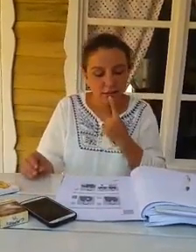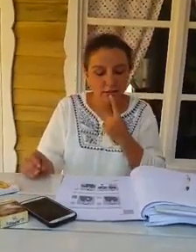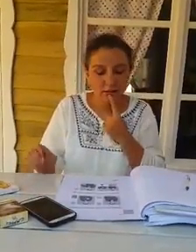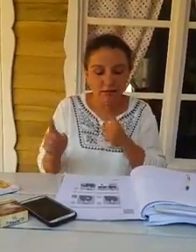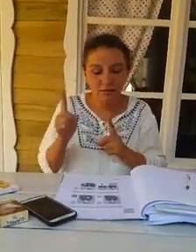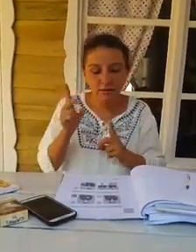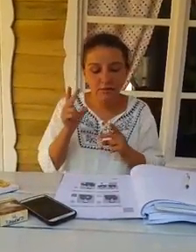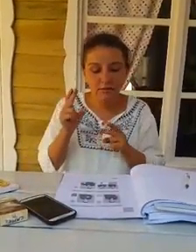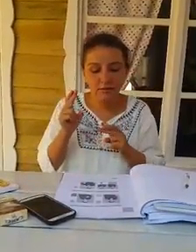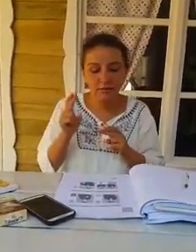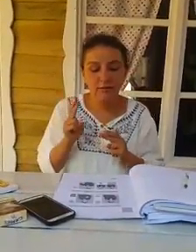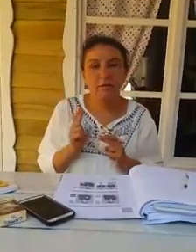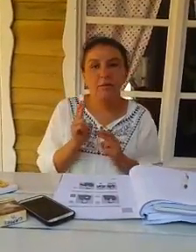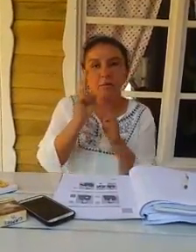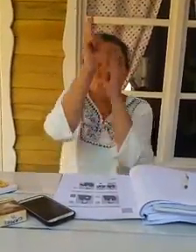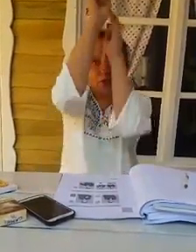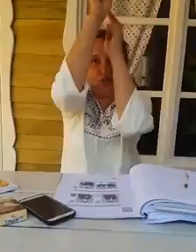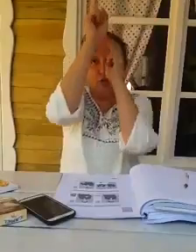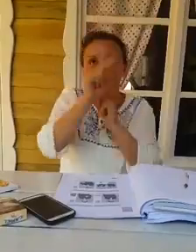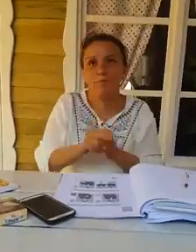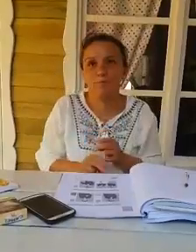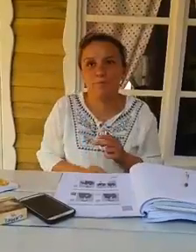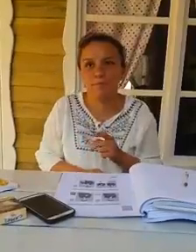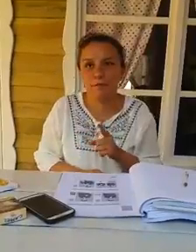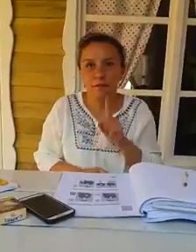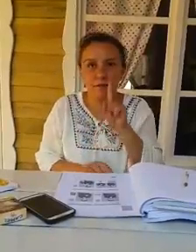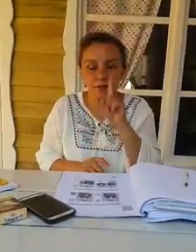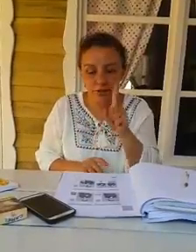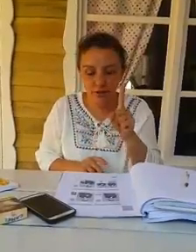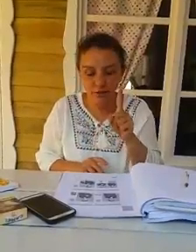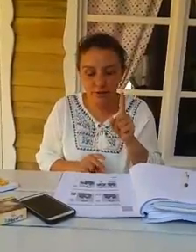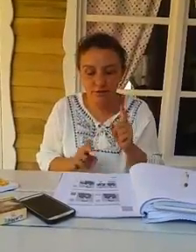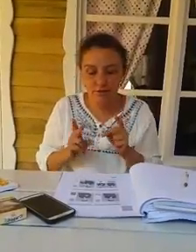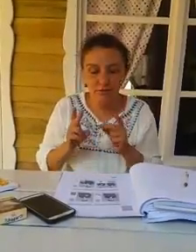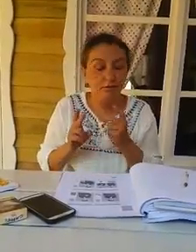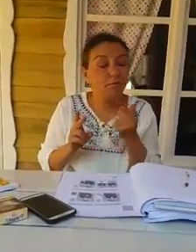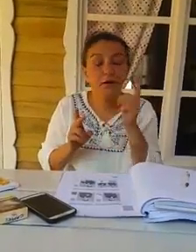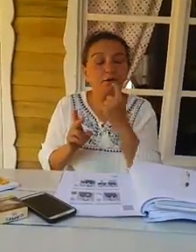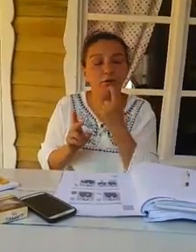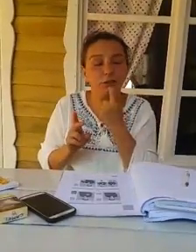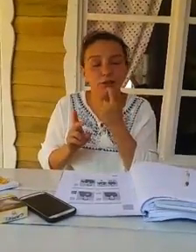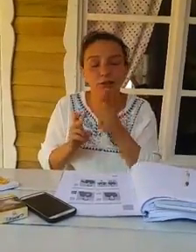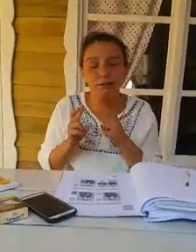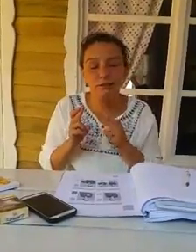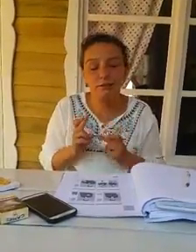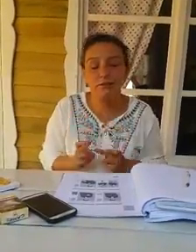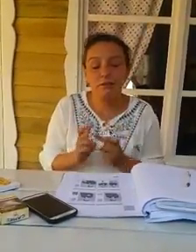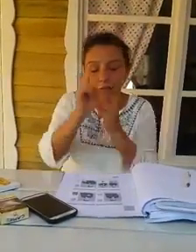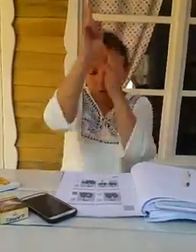Yıl. Başı. Yıl. Pardon. Yıl.